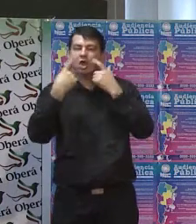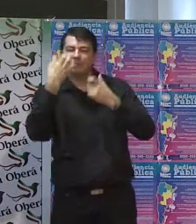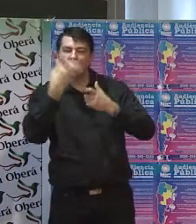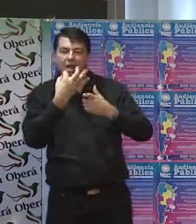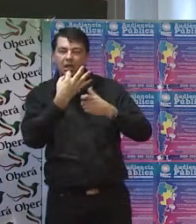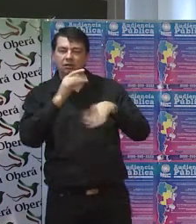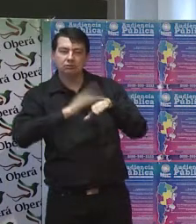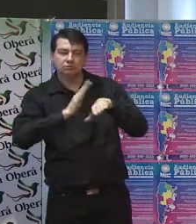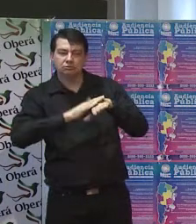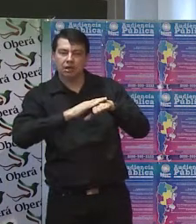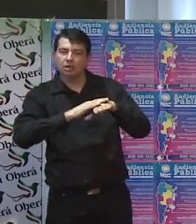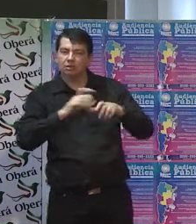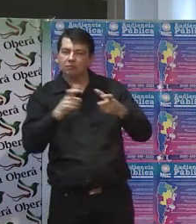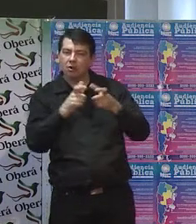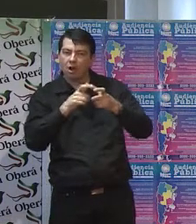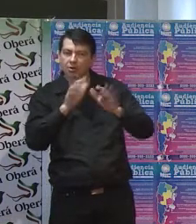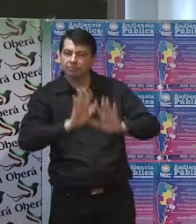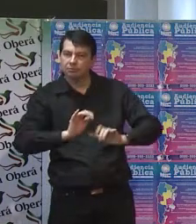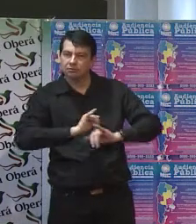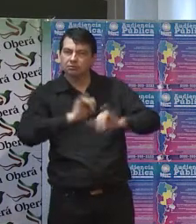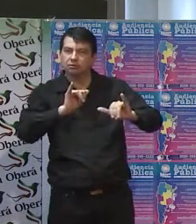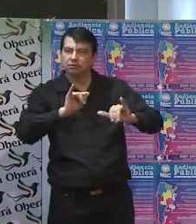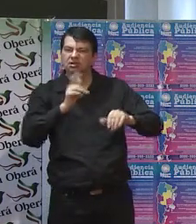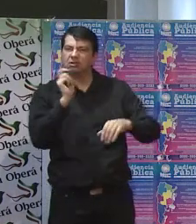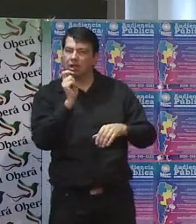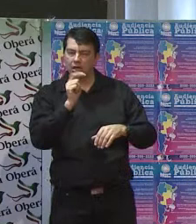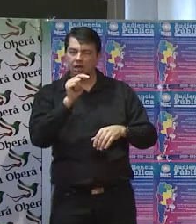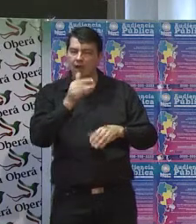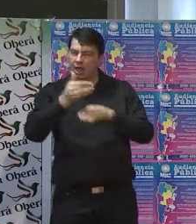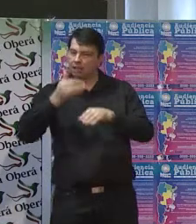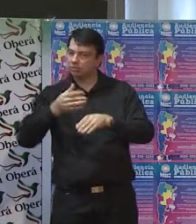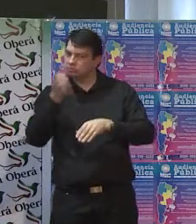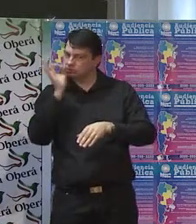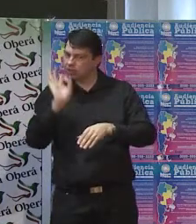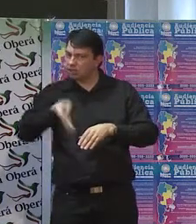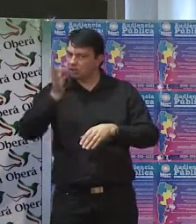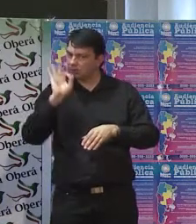producen los programas, que esas personas estén capacitadas y que